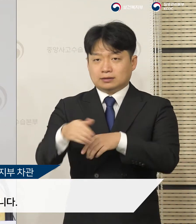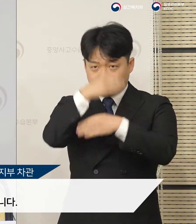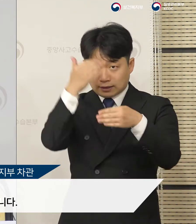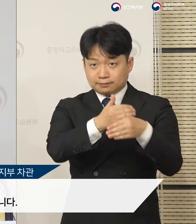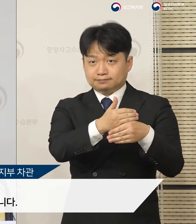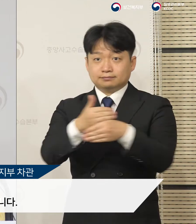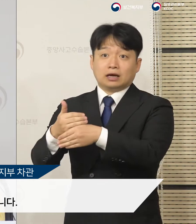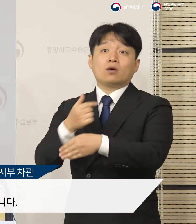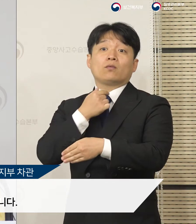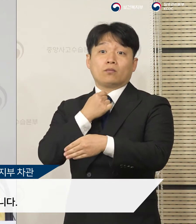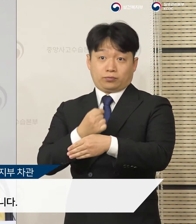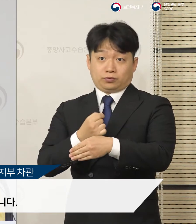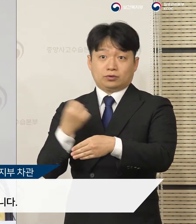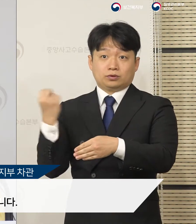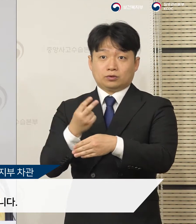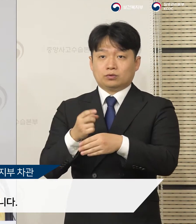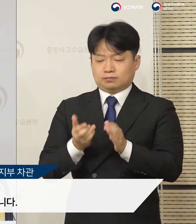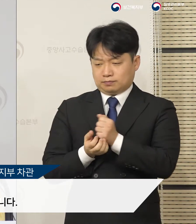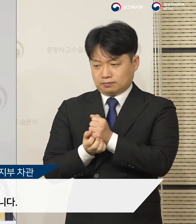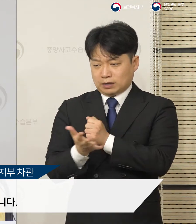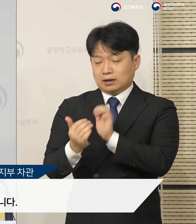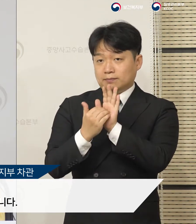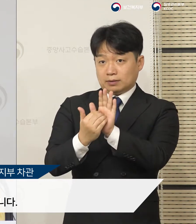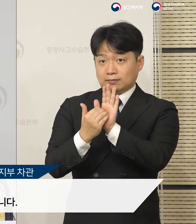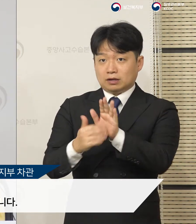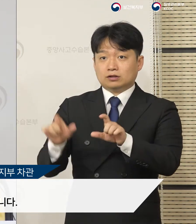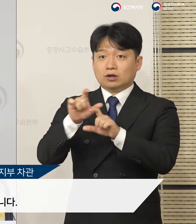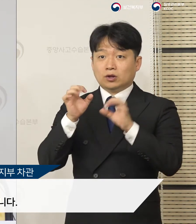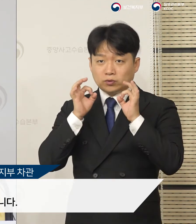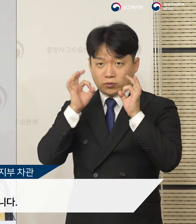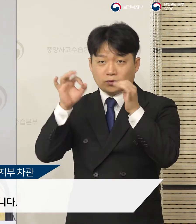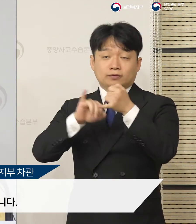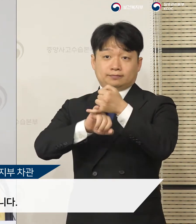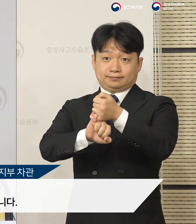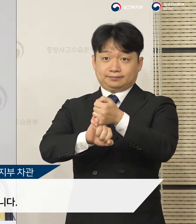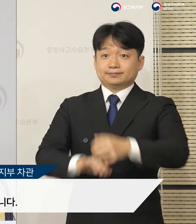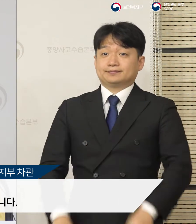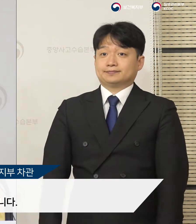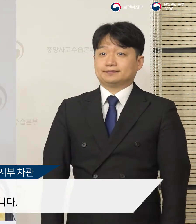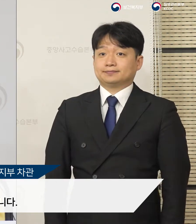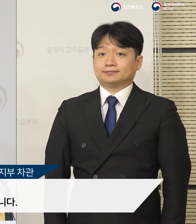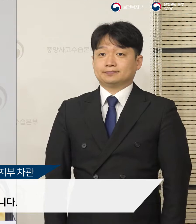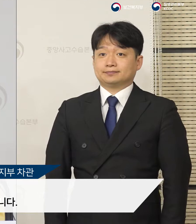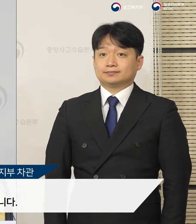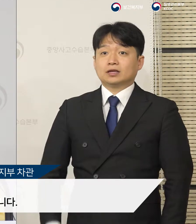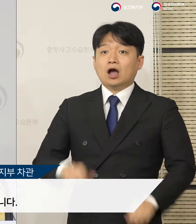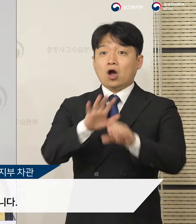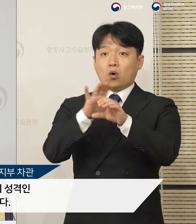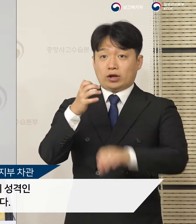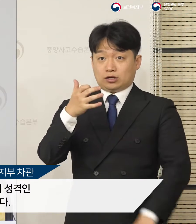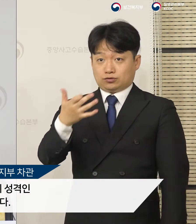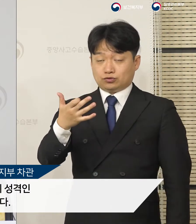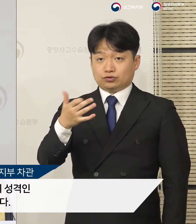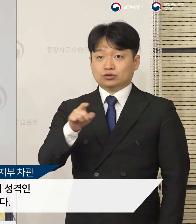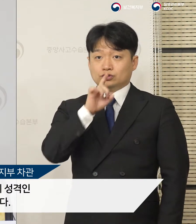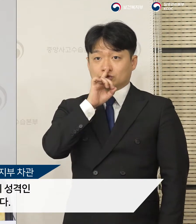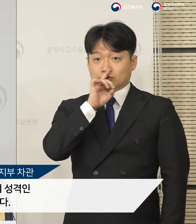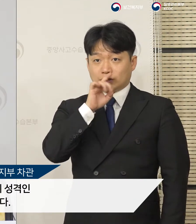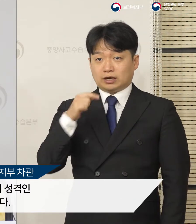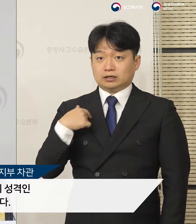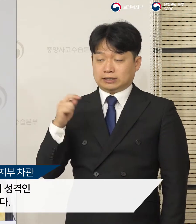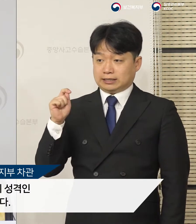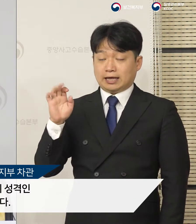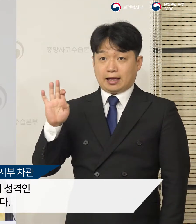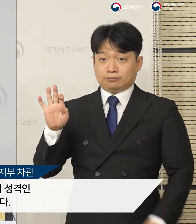유입을 최대한 차단하고 지역사회 전파를 막기 위해 더욱 노력하겠습니다. 코로나19